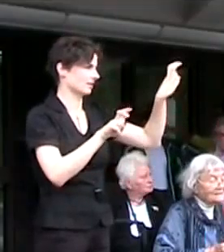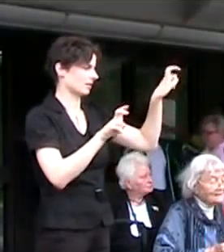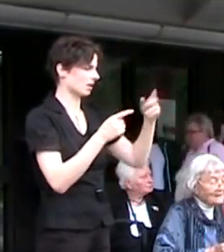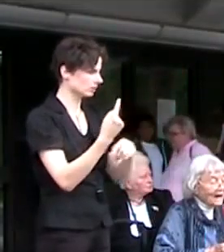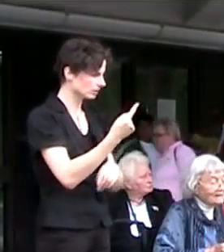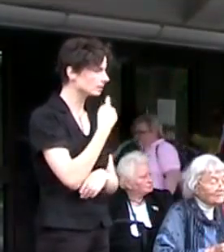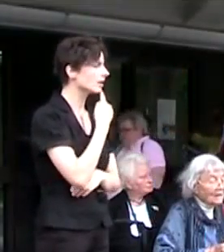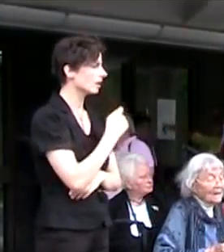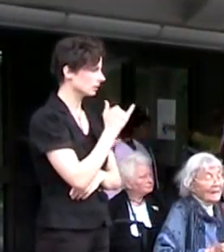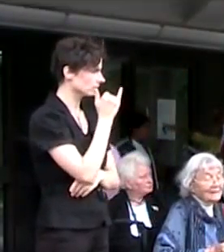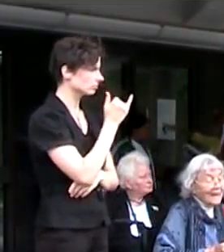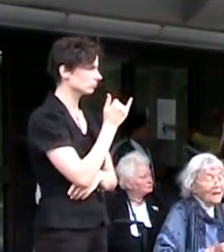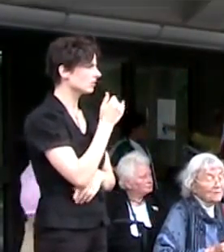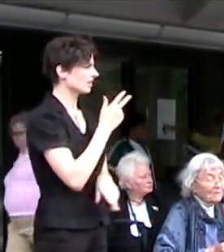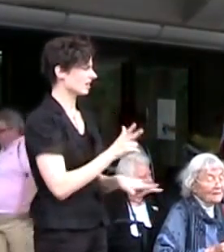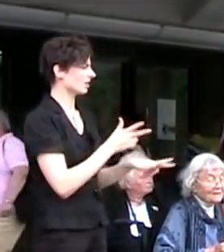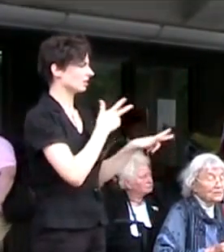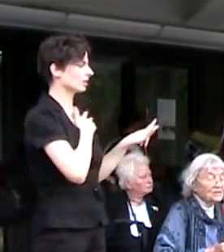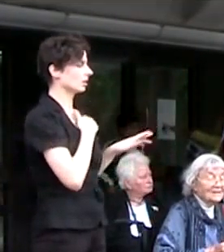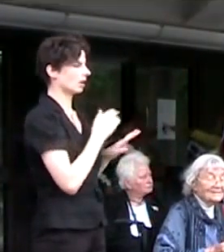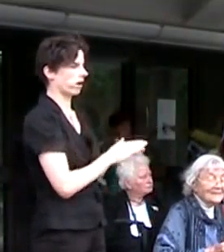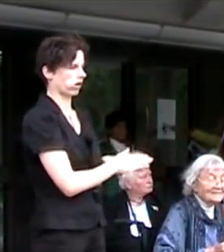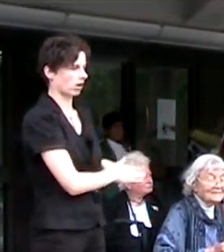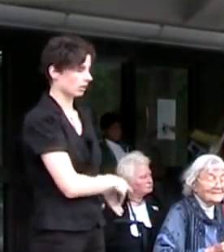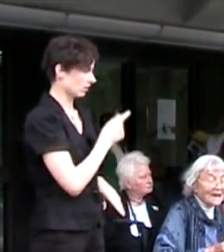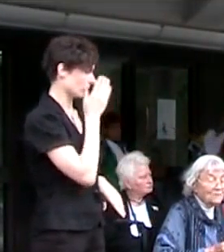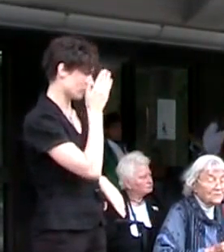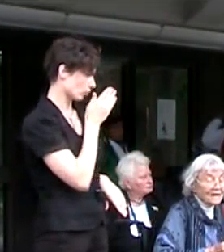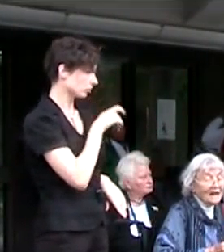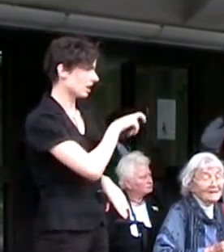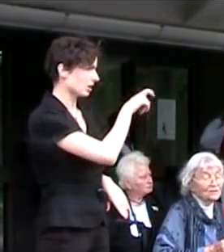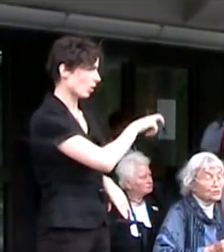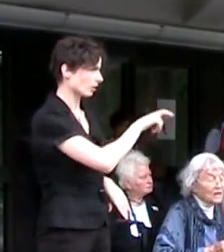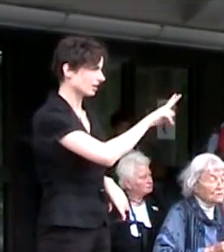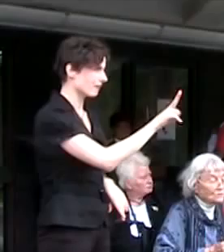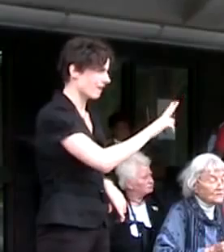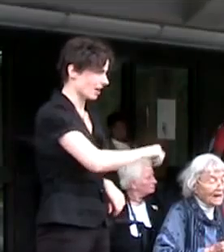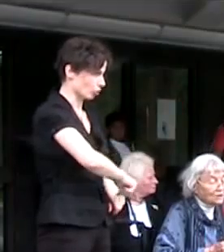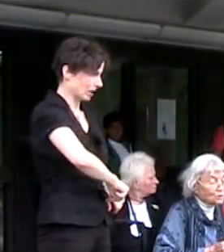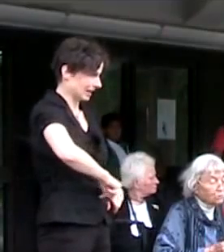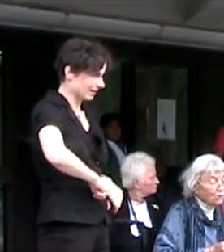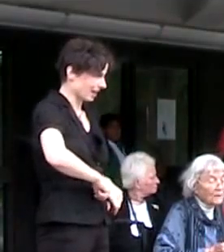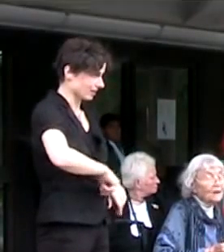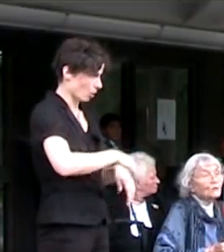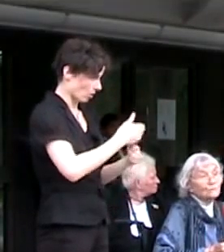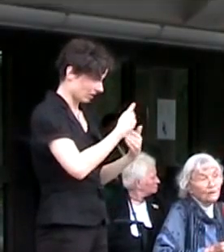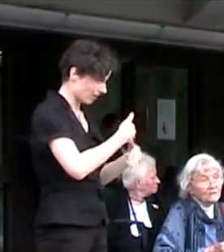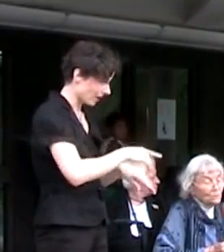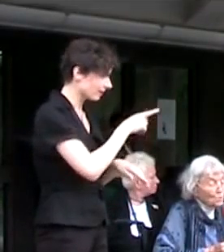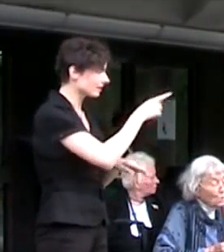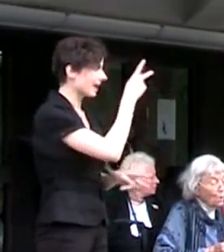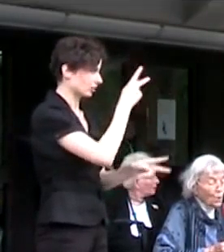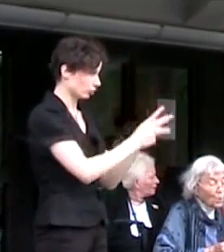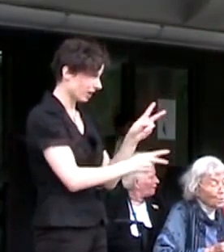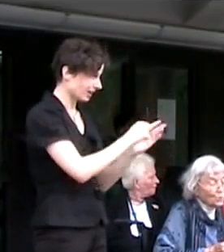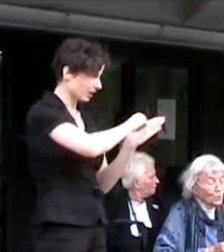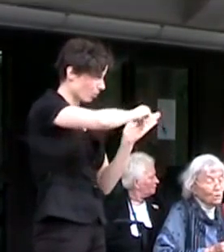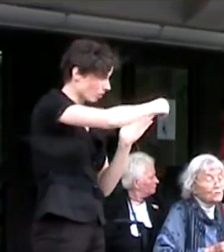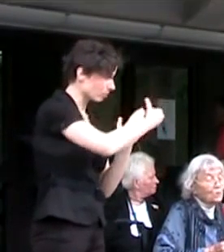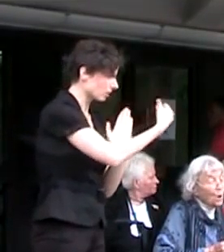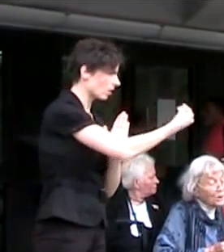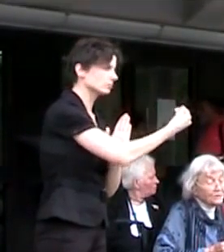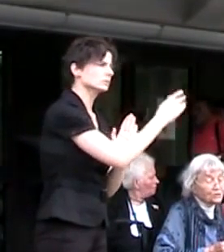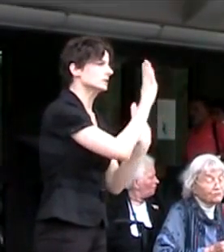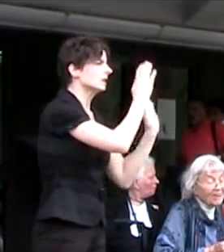Weise, Zitat, gäbe man den Sterilisierten selbst einen Entschädigungsanspruch, so wäre nur Unruhe